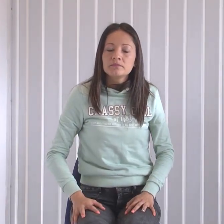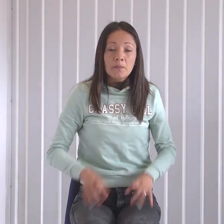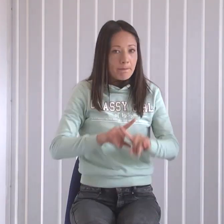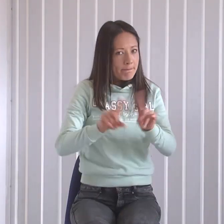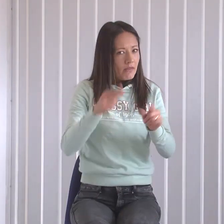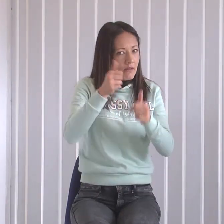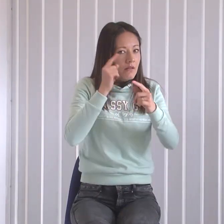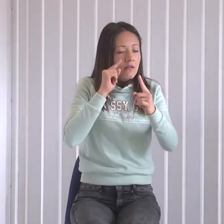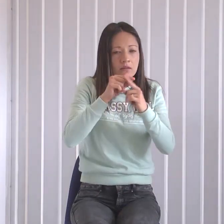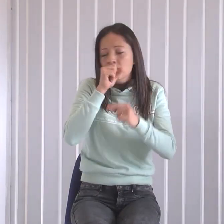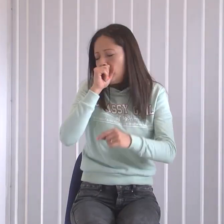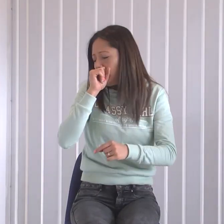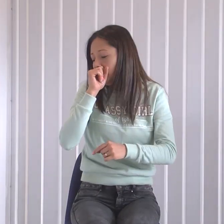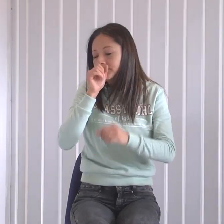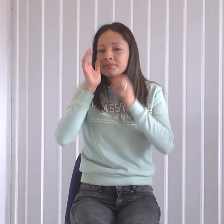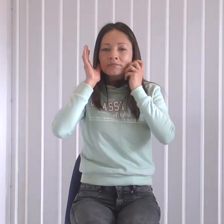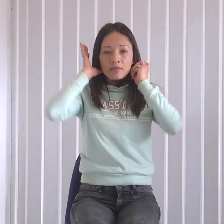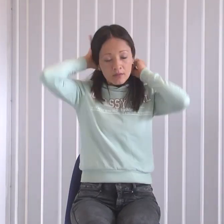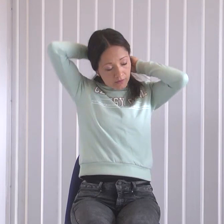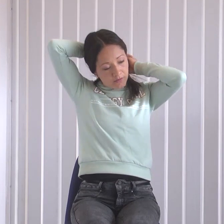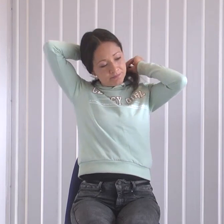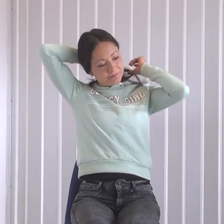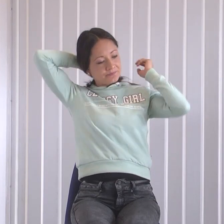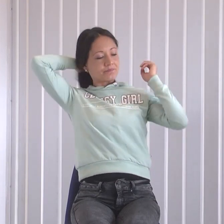¿Pero con qué propósito? ¿Destruirla?